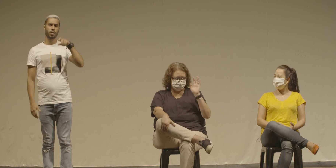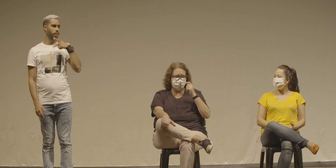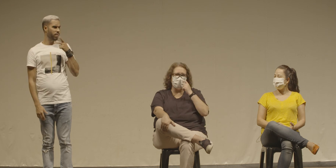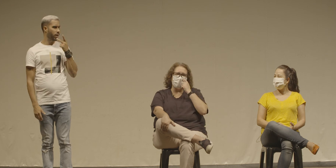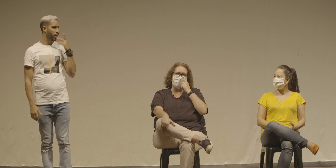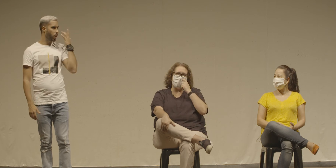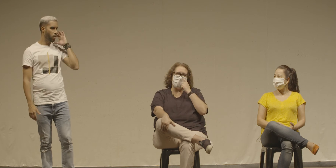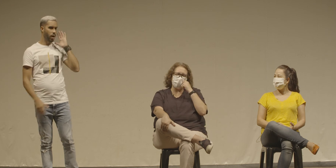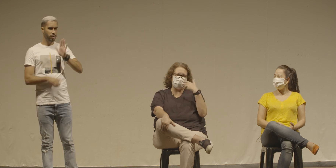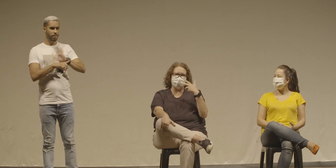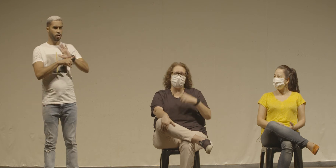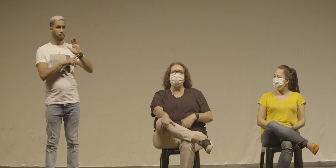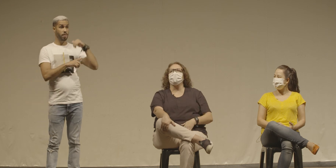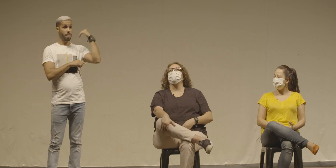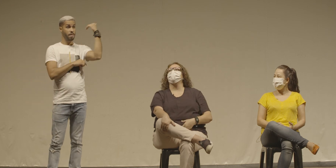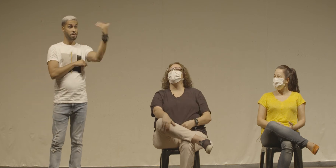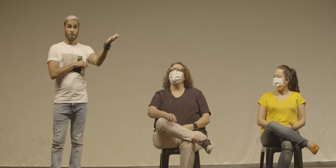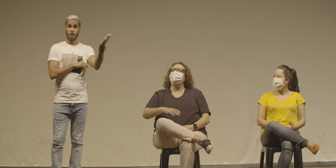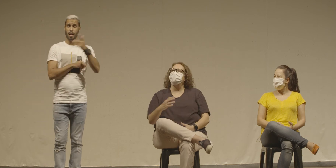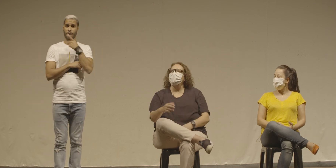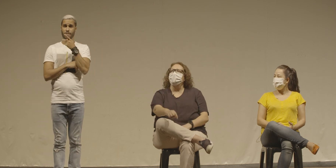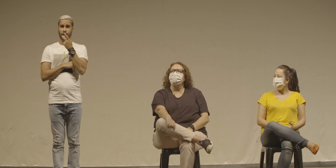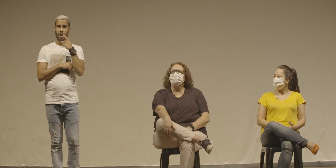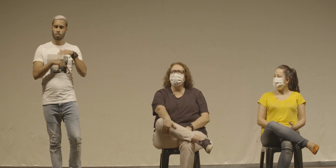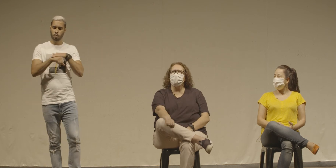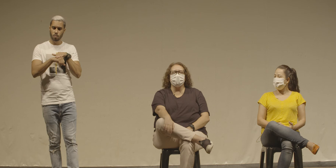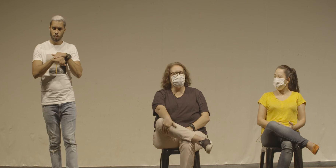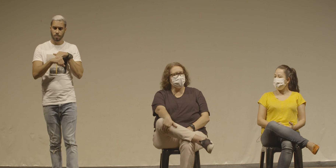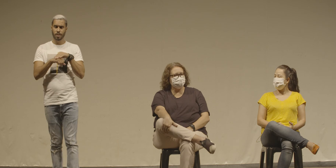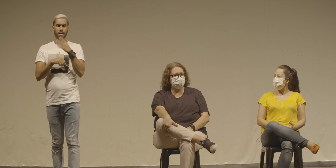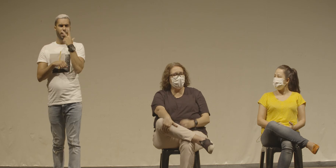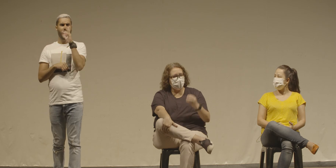fora do filme, conversando com a gente. Ela falou, é uma